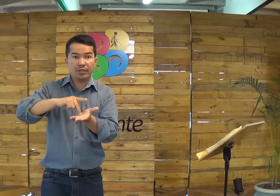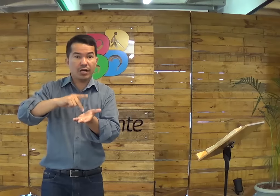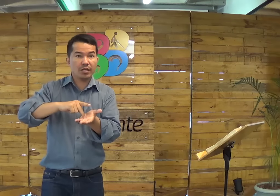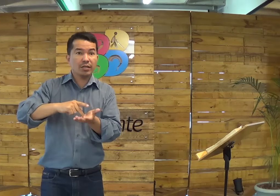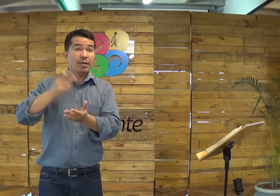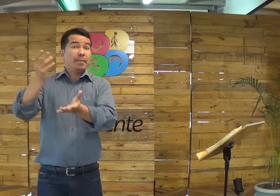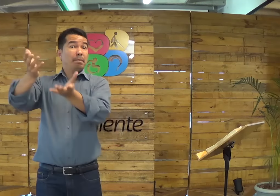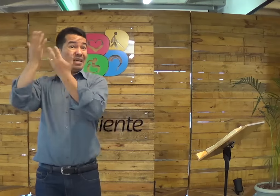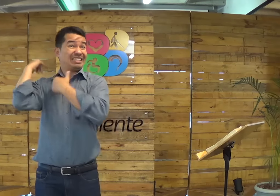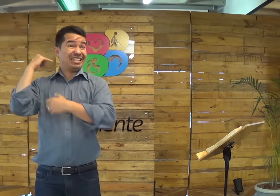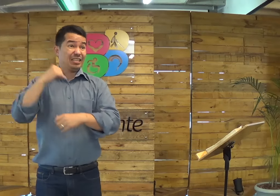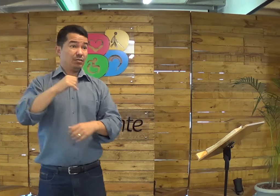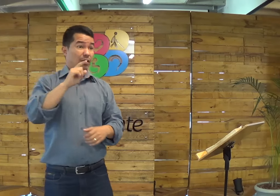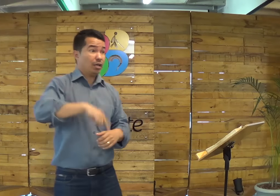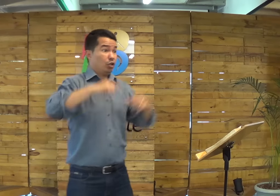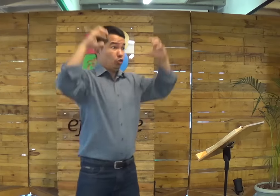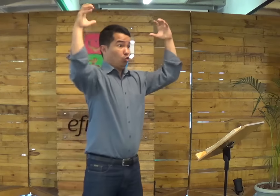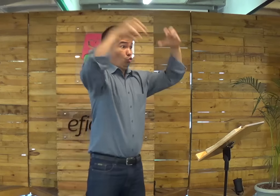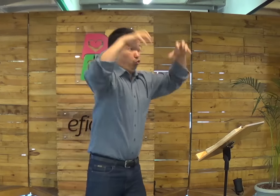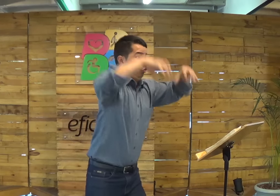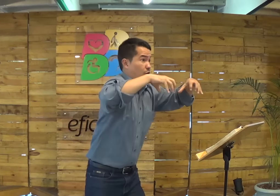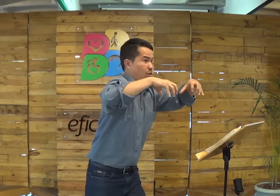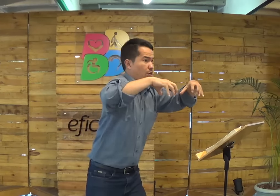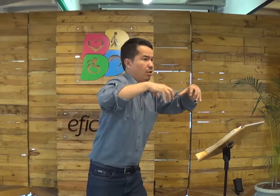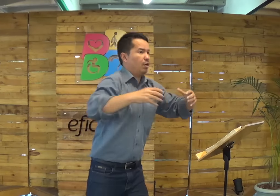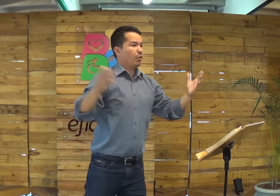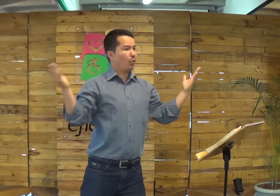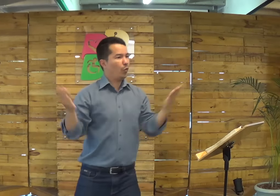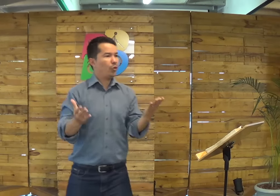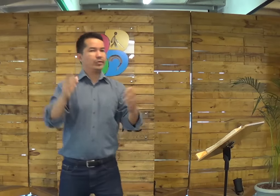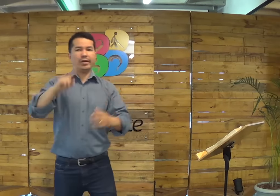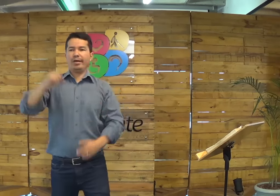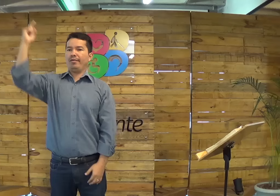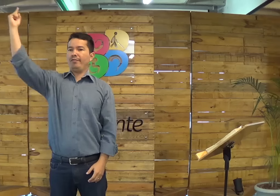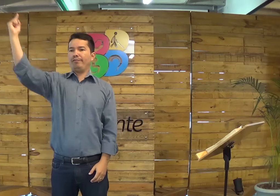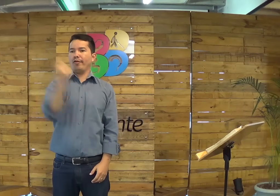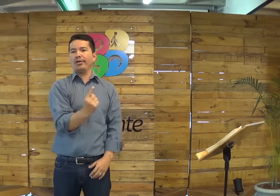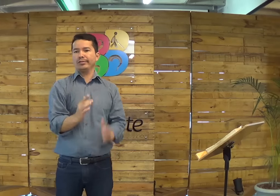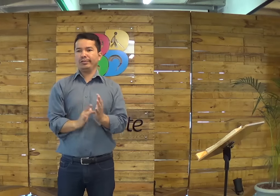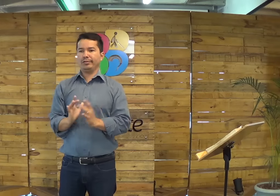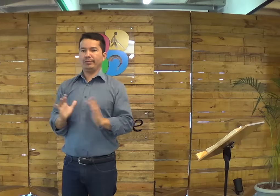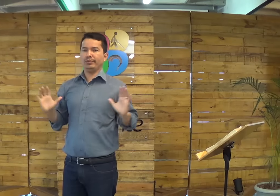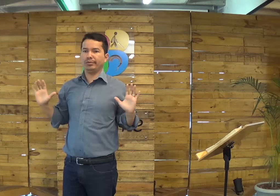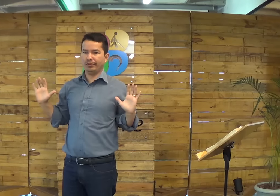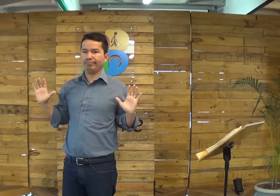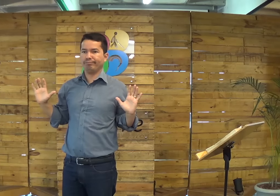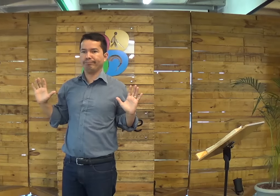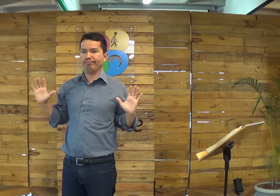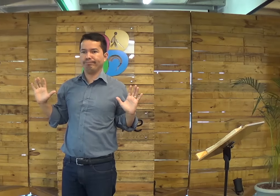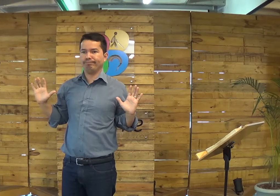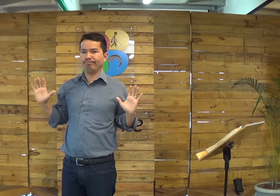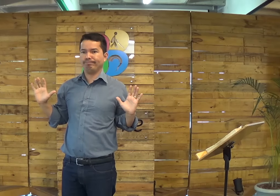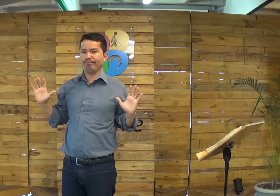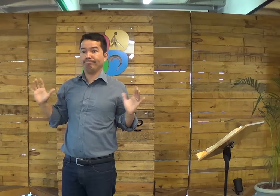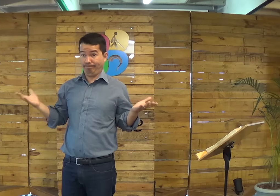é verdade então no passado né tinha o negócio da chuva e hoje eu sobre Jesus